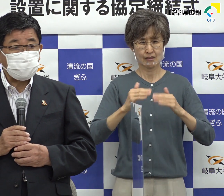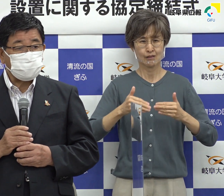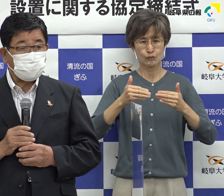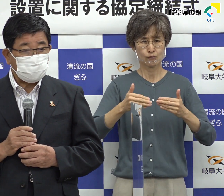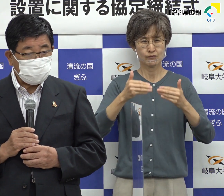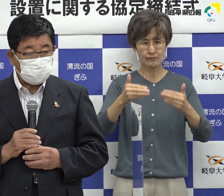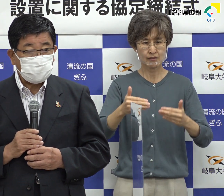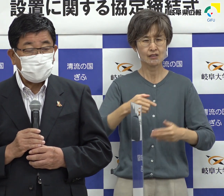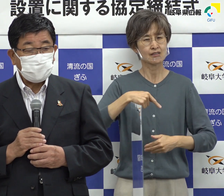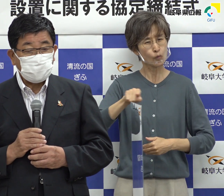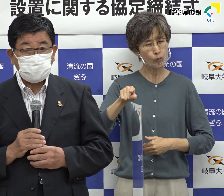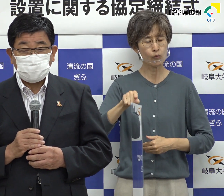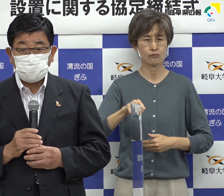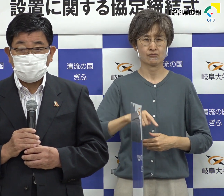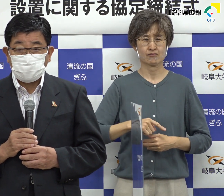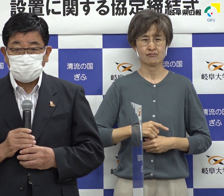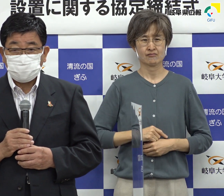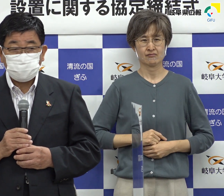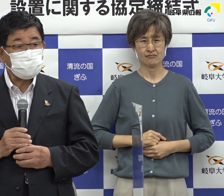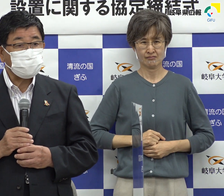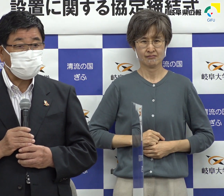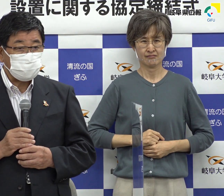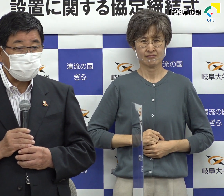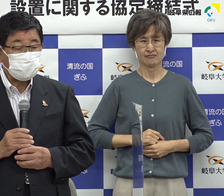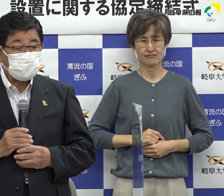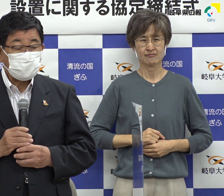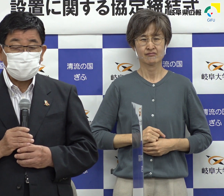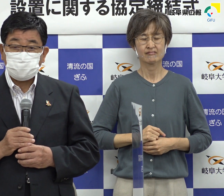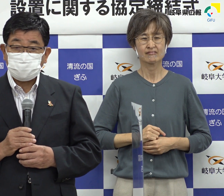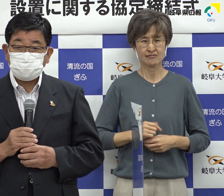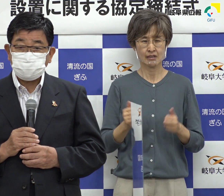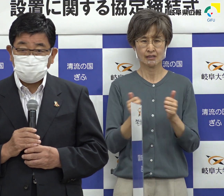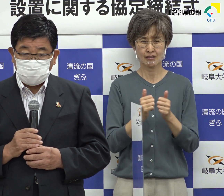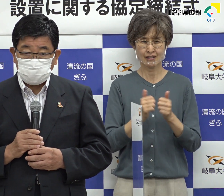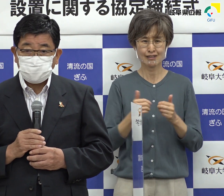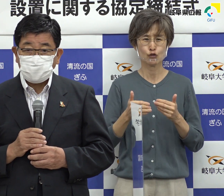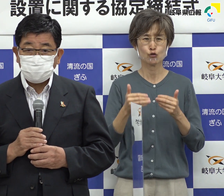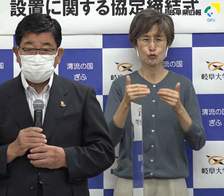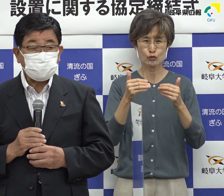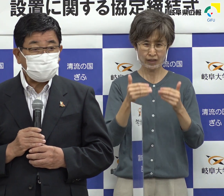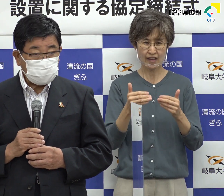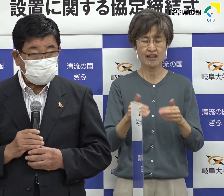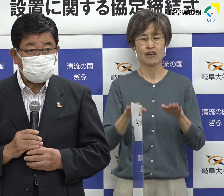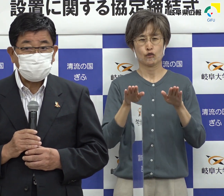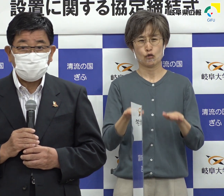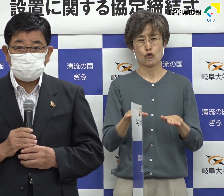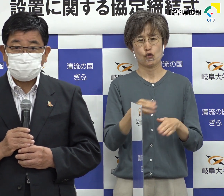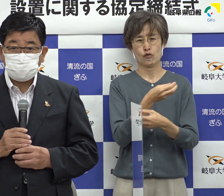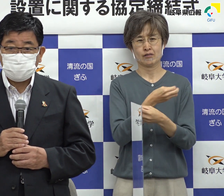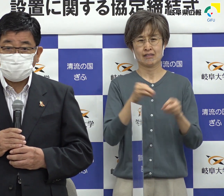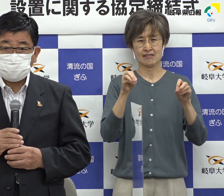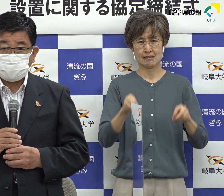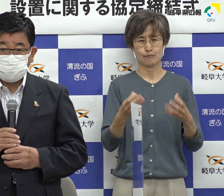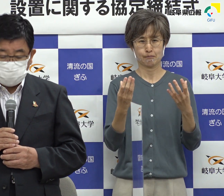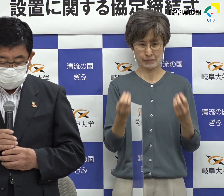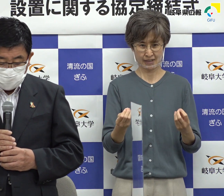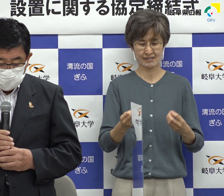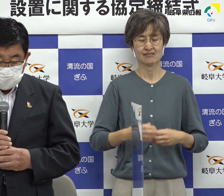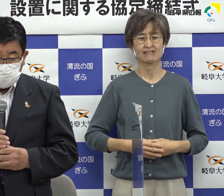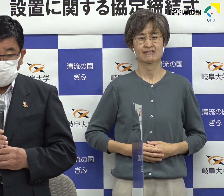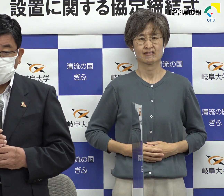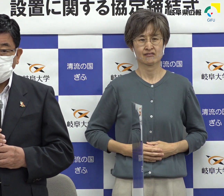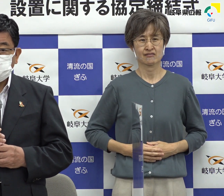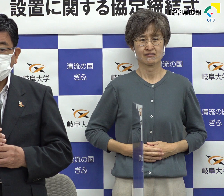と、こういう話で、トントン拍子に進みまして、今日に至ったと、いうことでございます